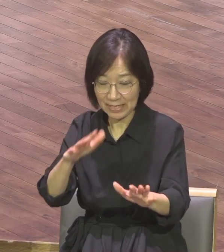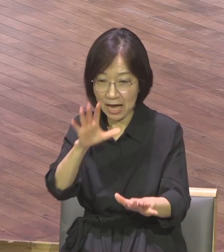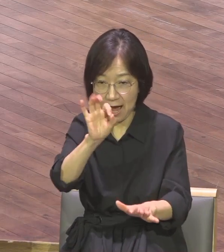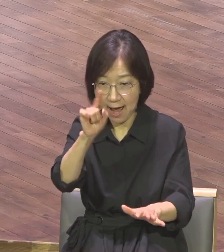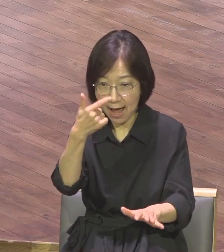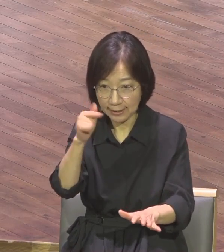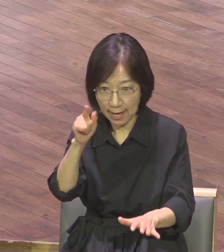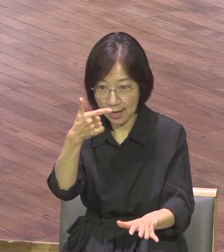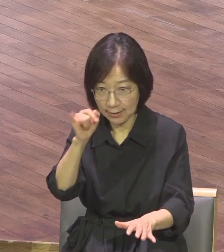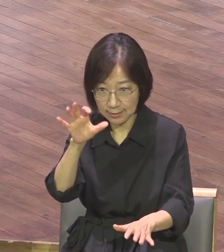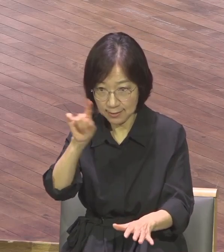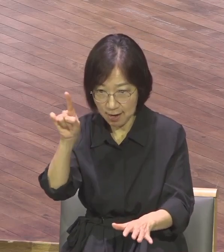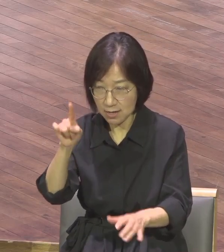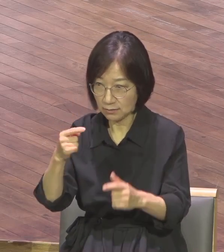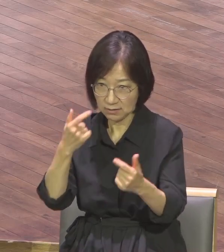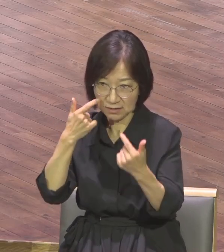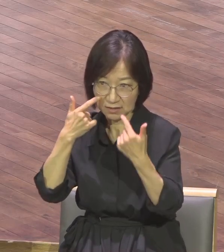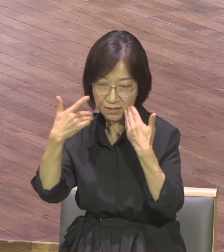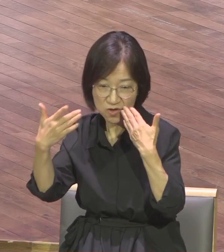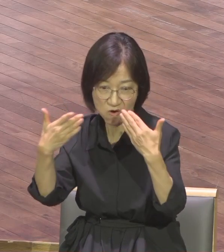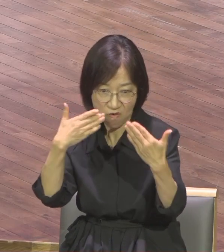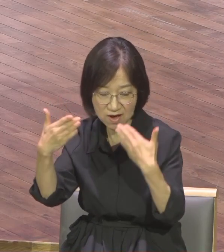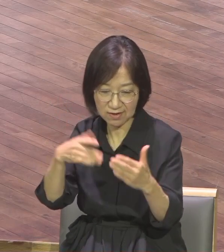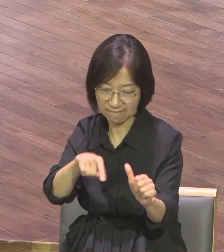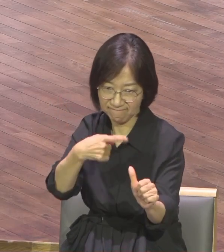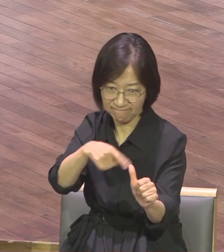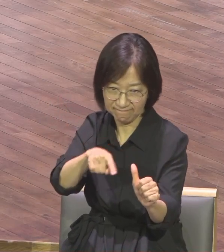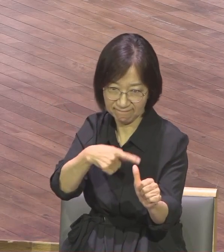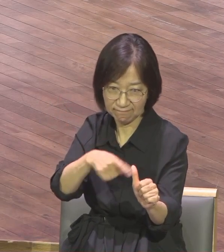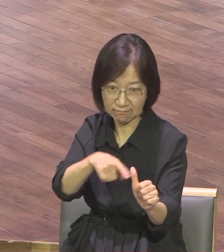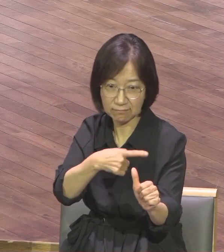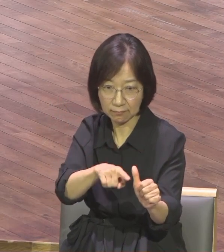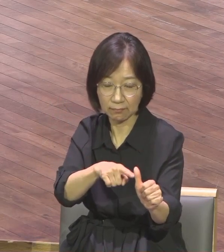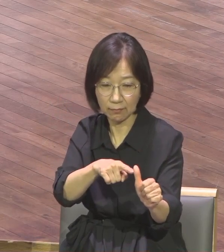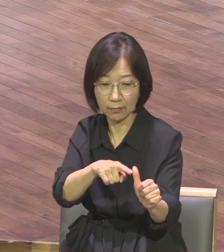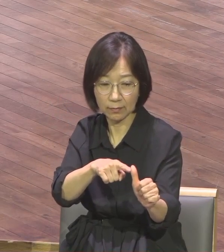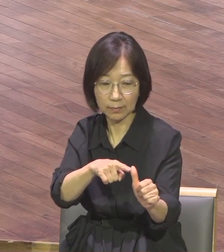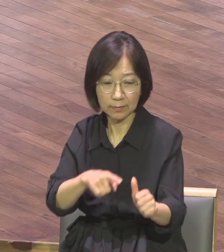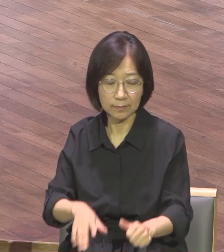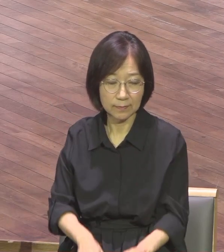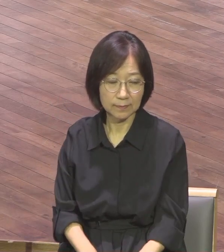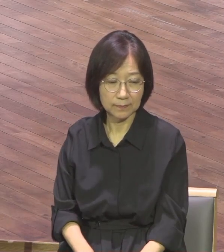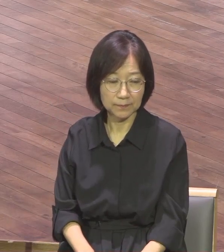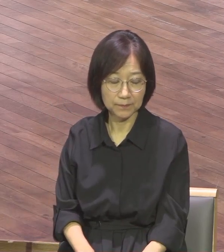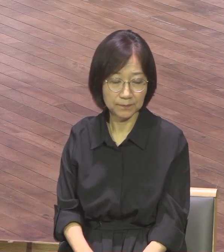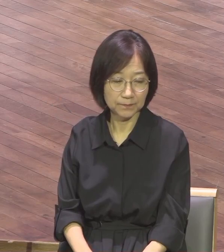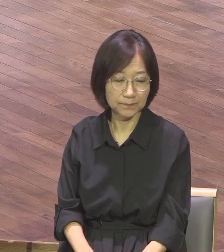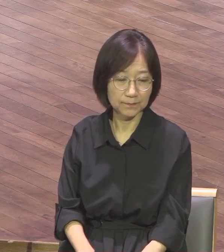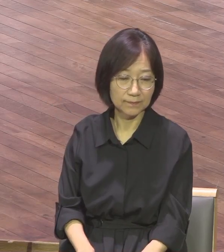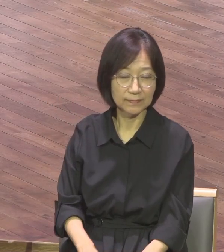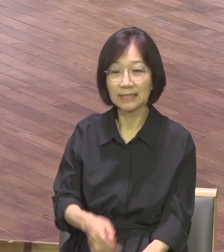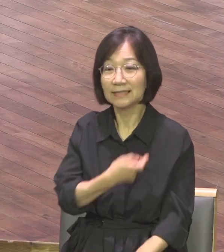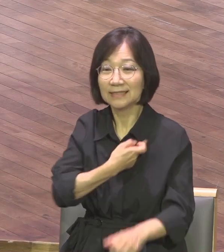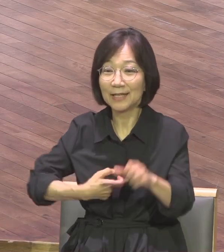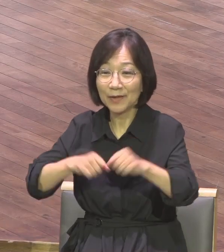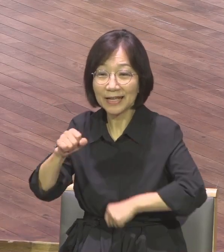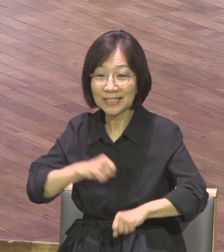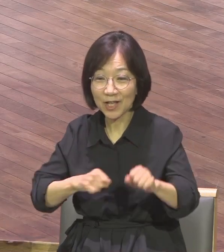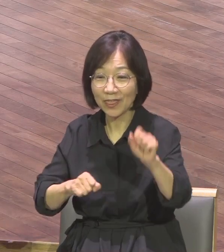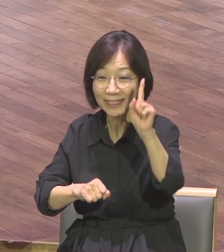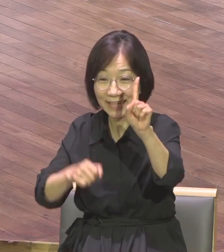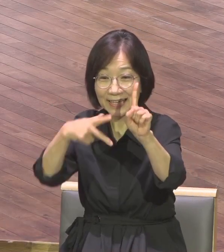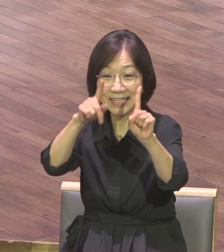했습니다. 아나니아의 팀 사역 내용이 무엇이었습니까? 아나니아는요 사도행전 1장에 나타난 다섯 가지